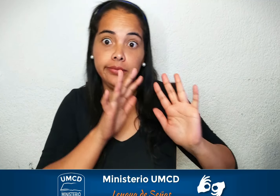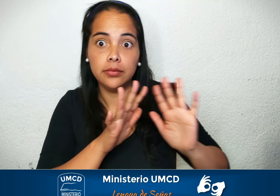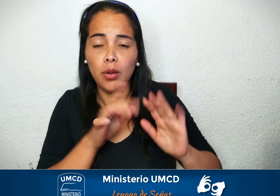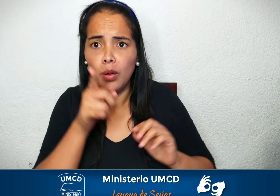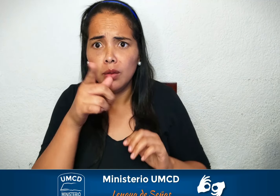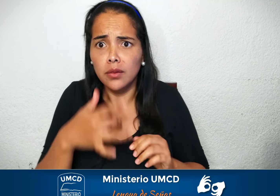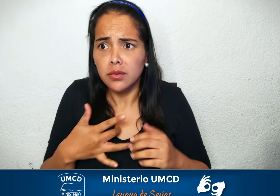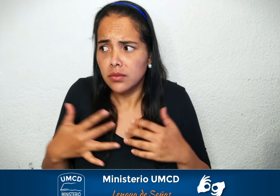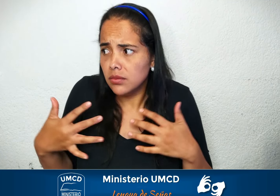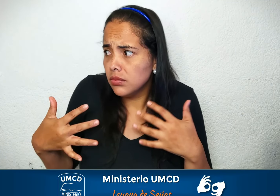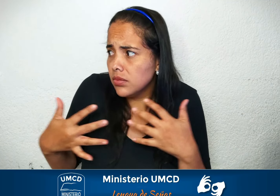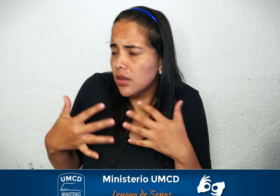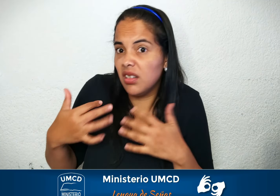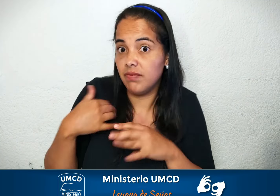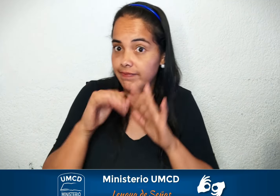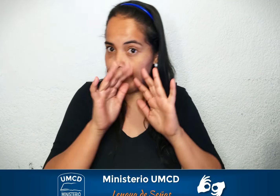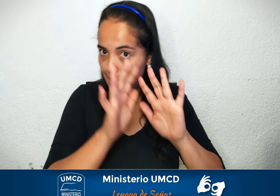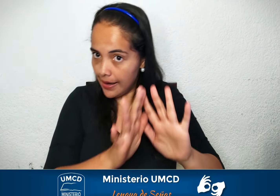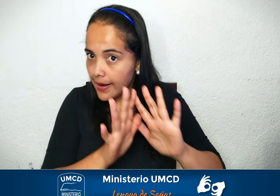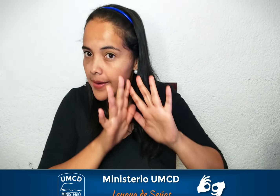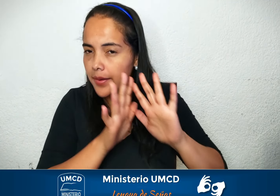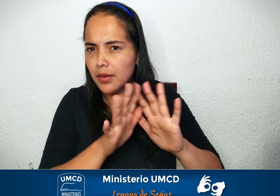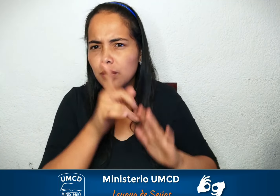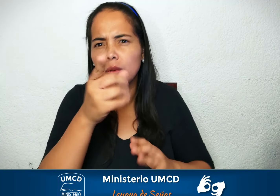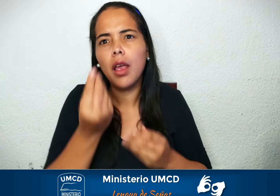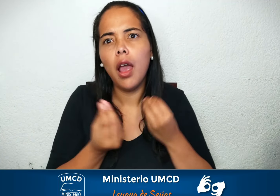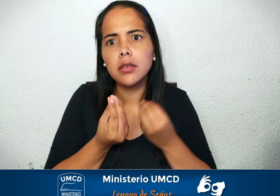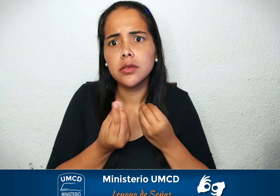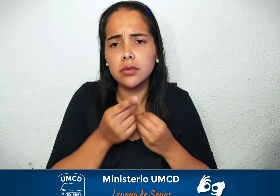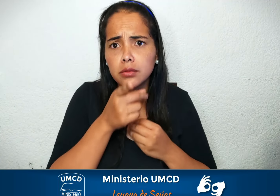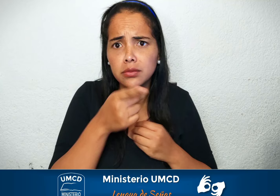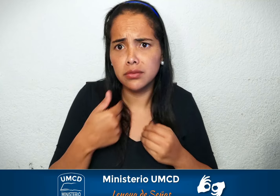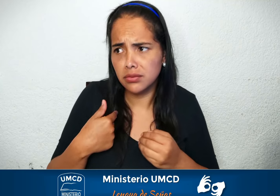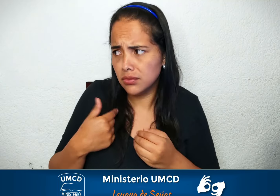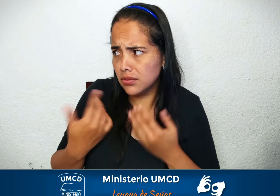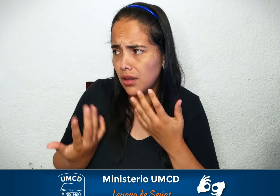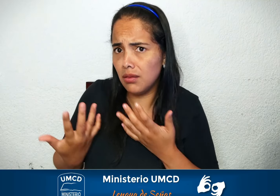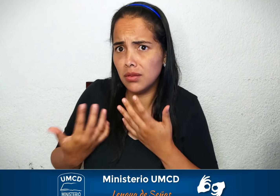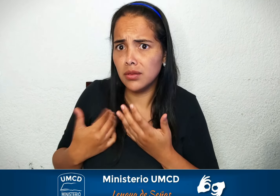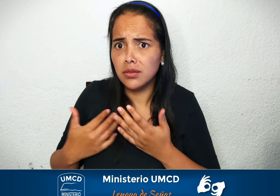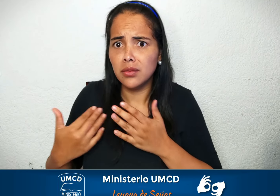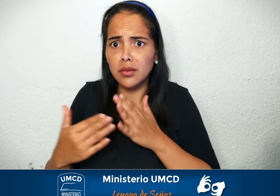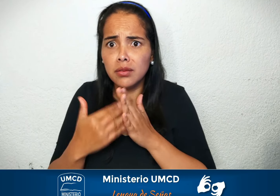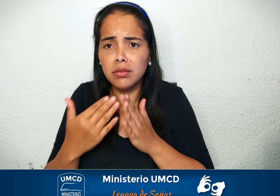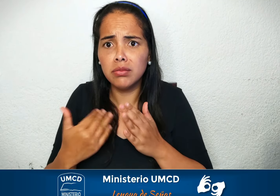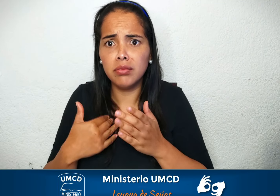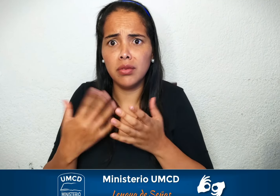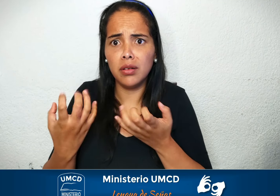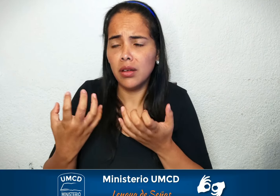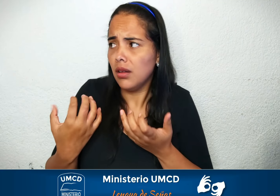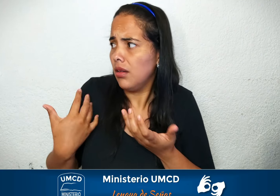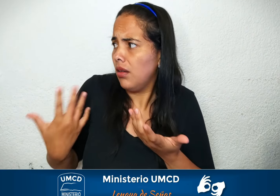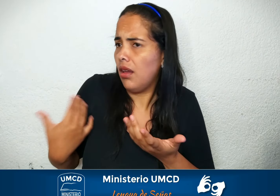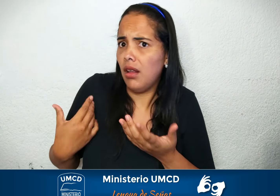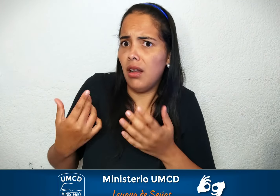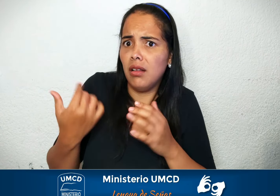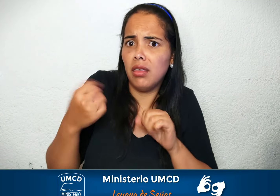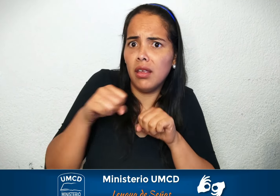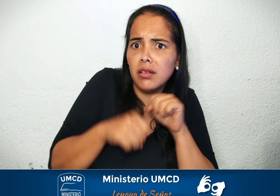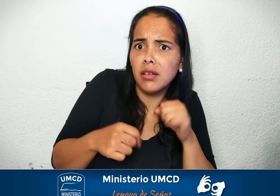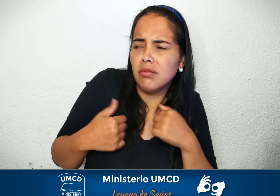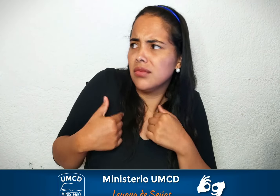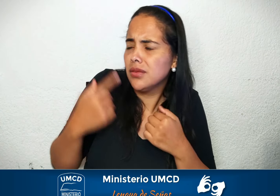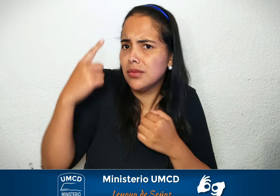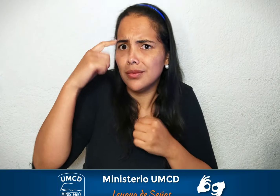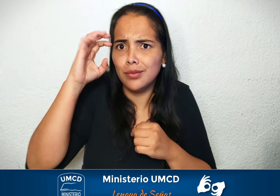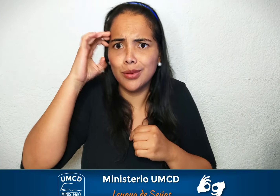sentir miedoso o angustiado porque no sabes exactamente en qué pueda resultar o en qué pueda parar eso